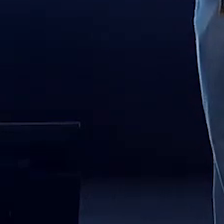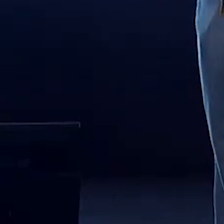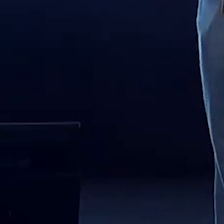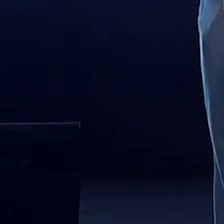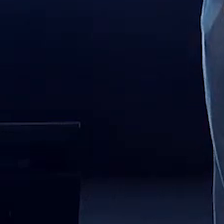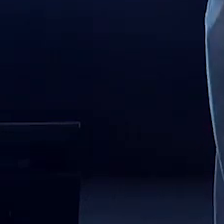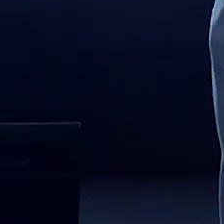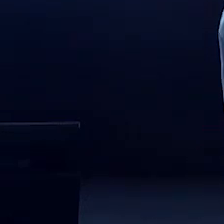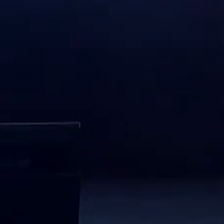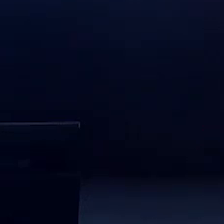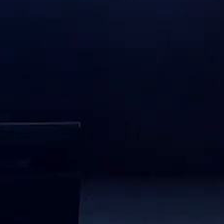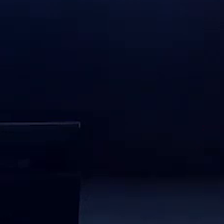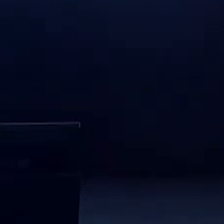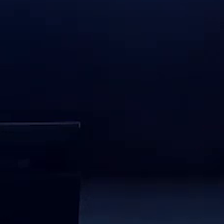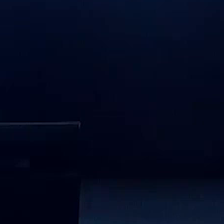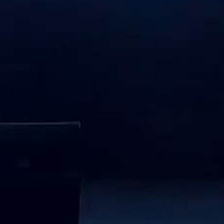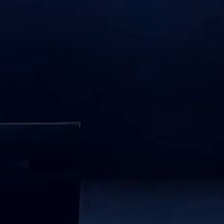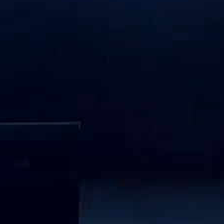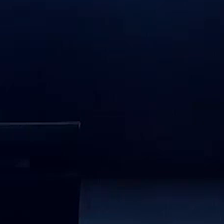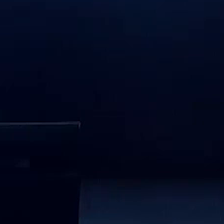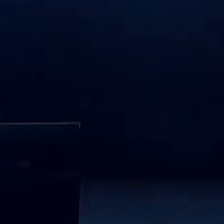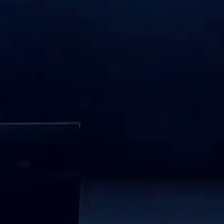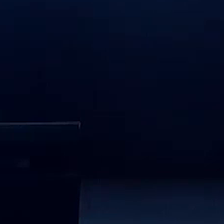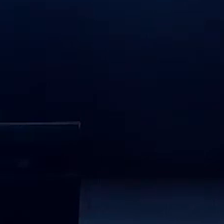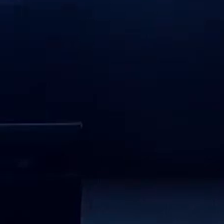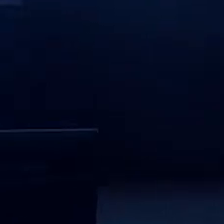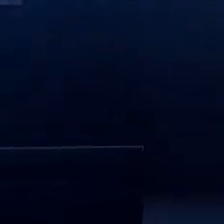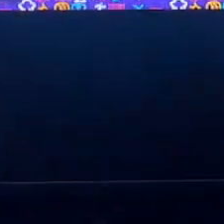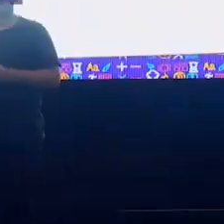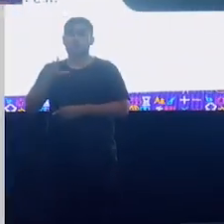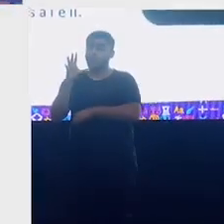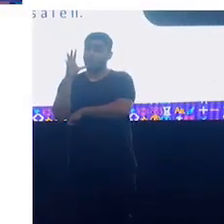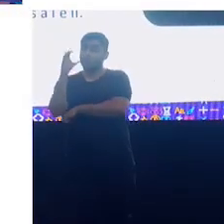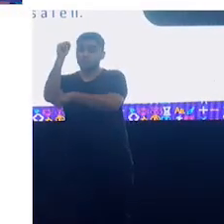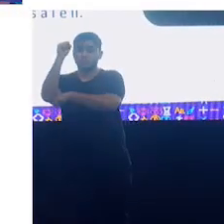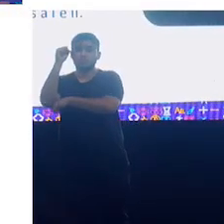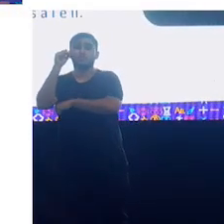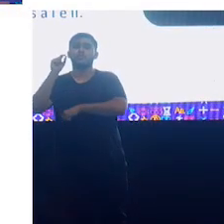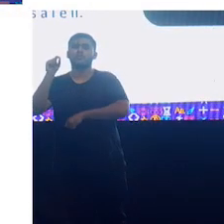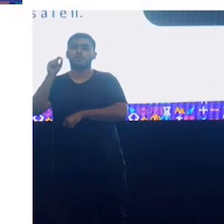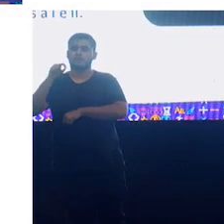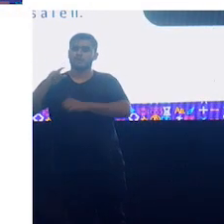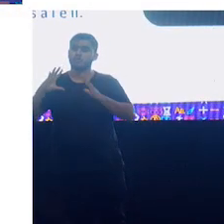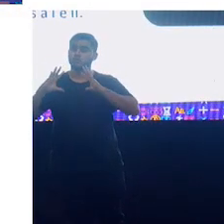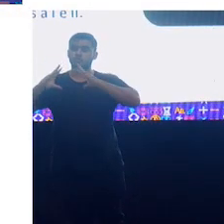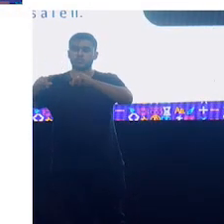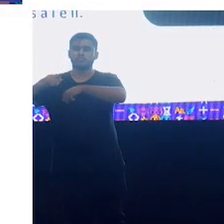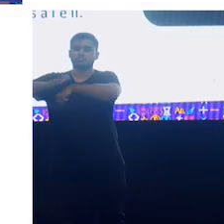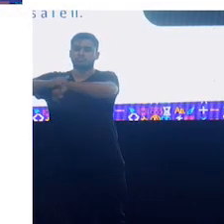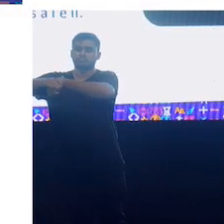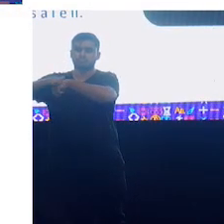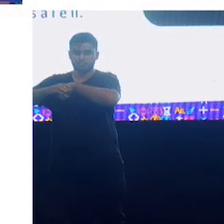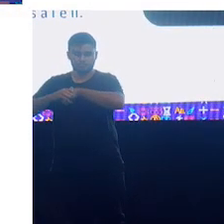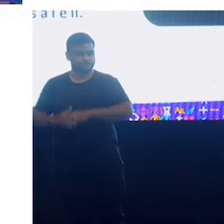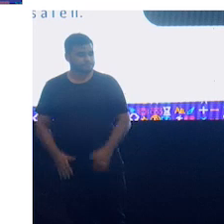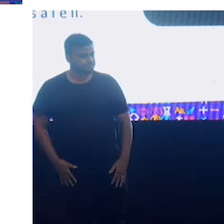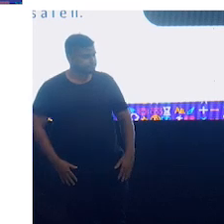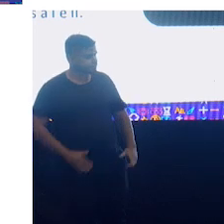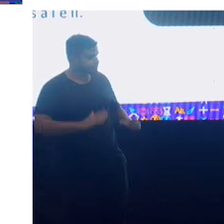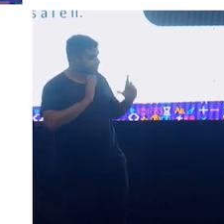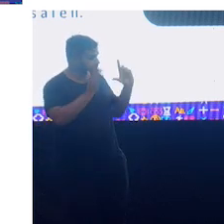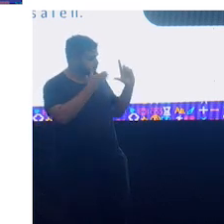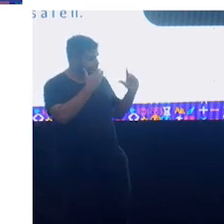autogerir. A sociedade se autogere. Uma questãozinha. Mais uma vez, os contatos do professor Tiago para quem não